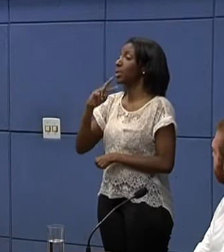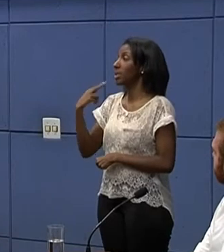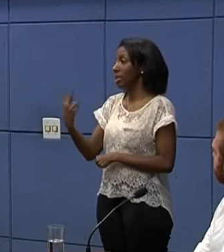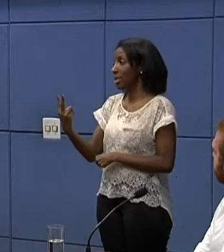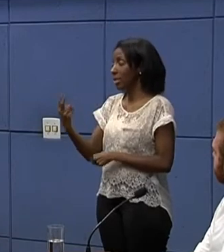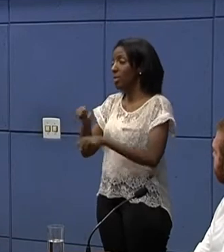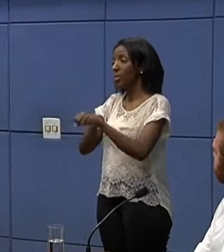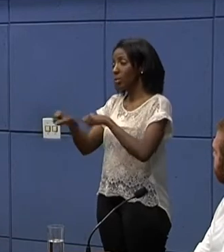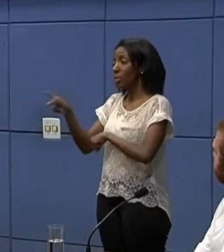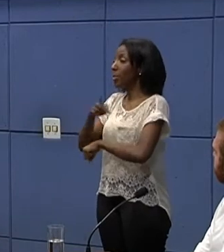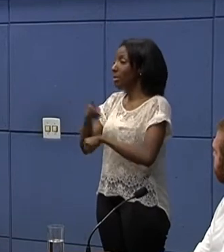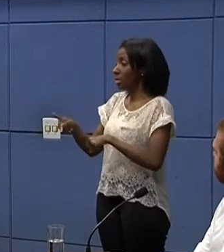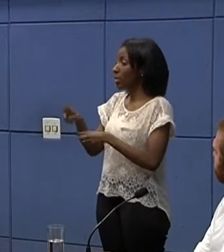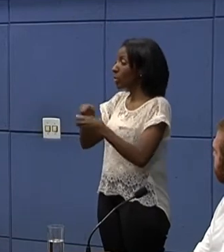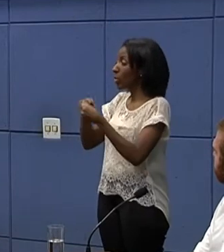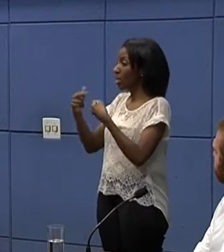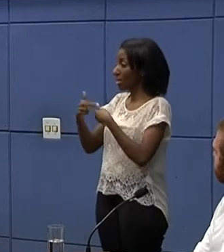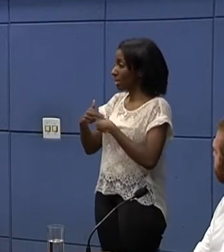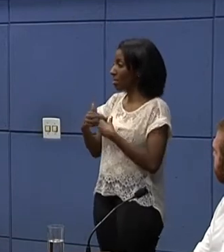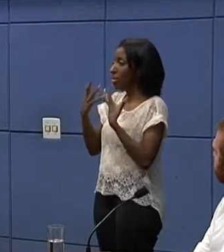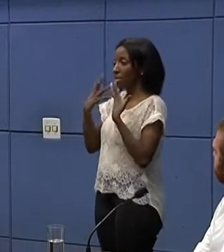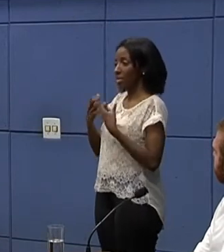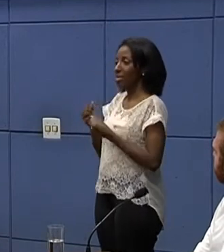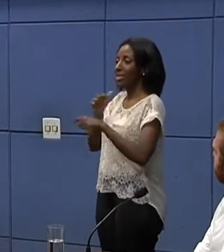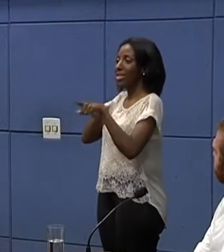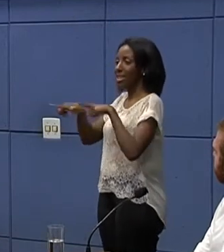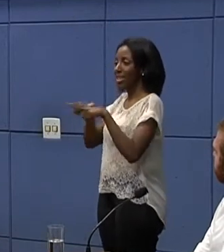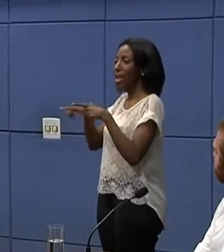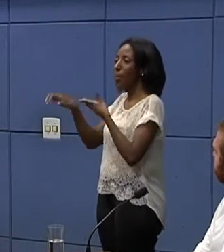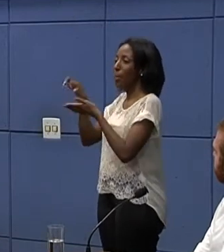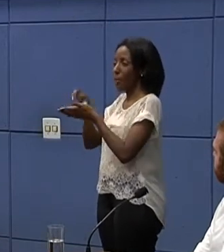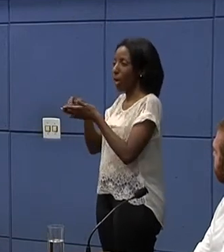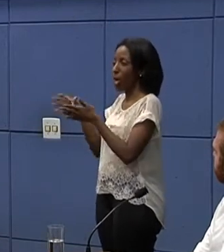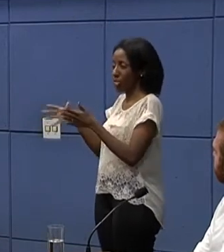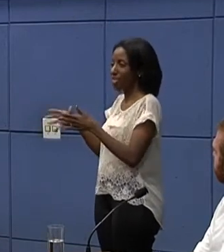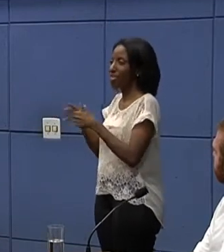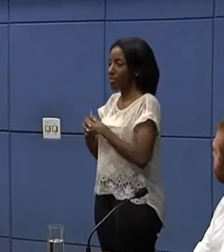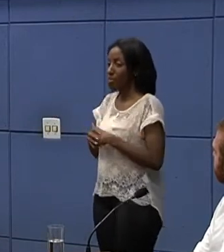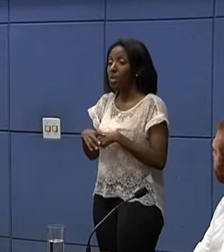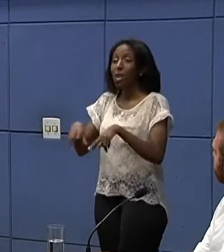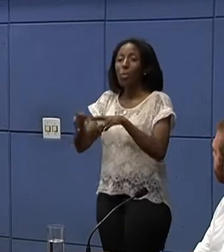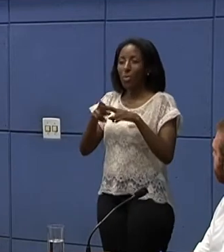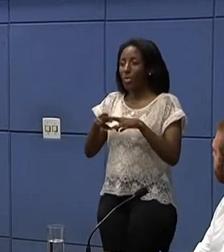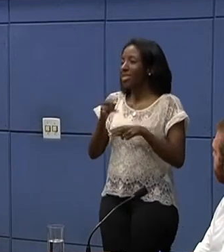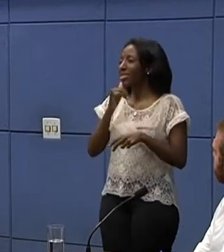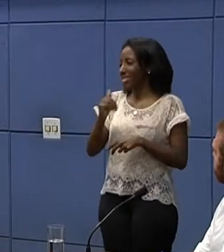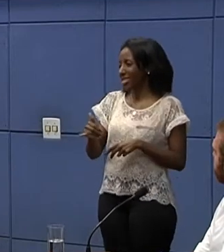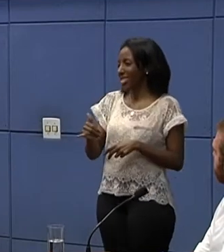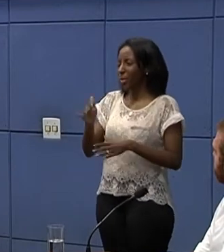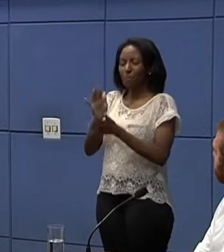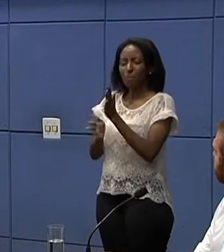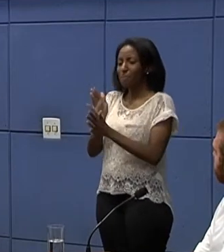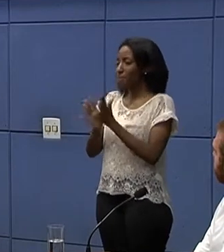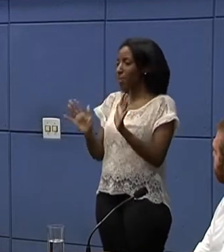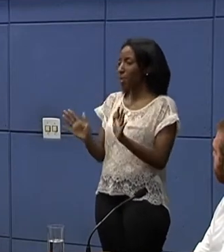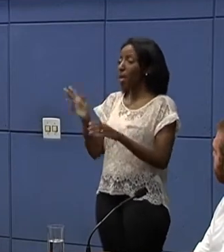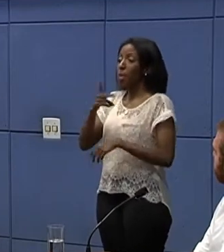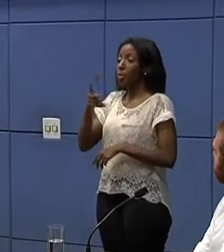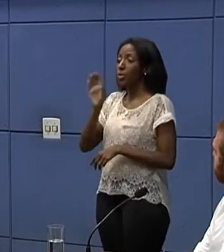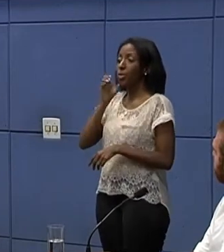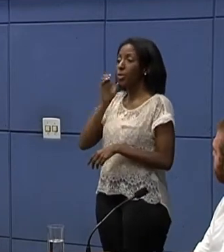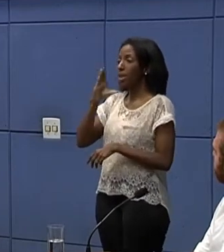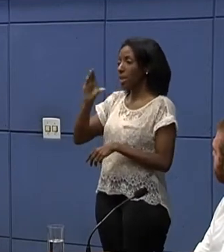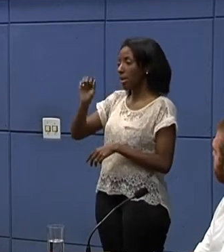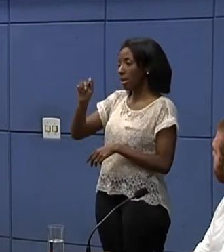E a Unicamp deve ser polo. Então, esse discurso, eu acho que não traz a questão. O professor Capovilla, ele